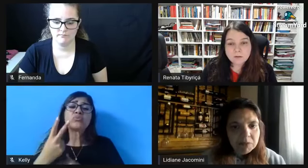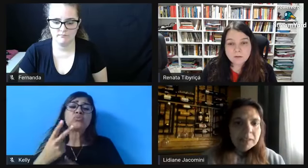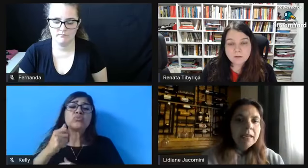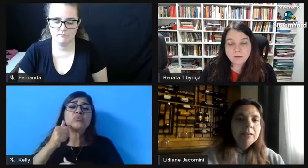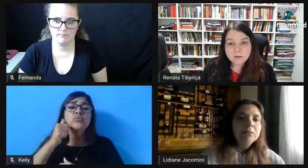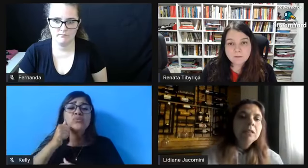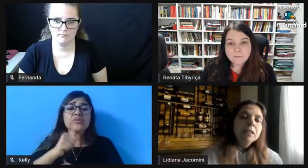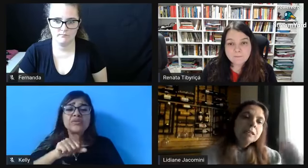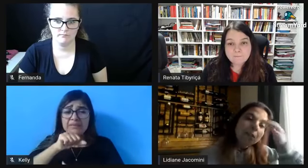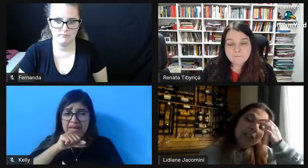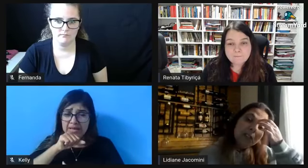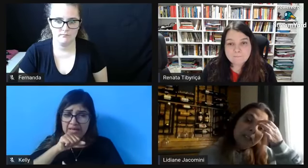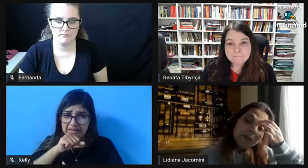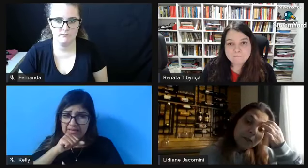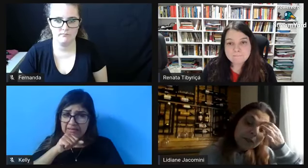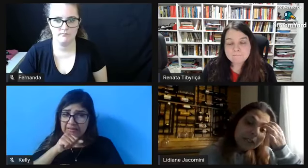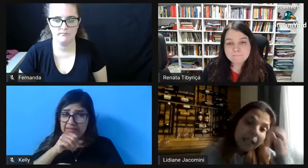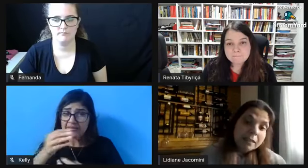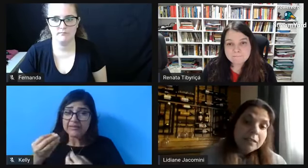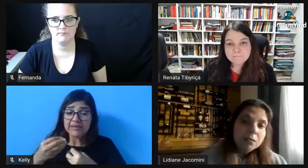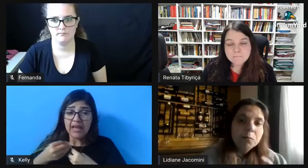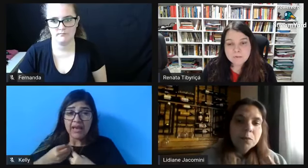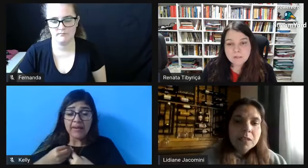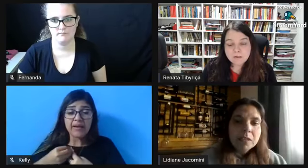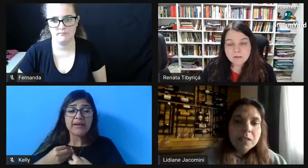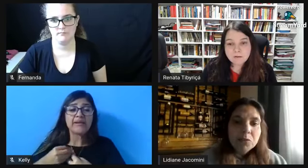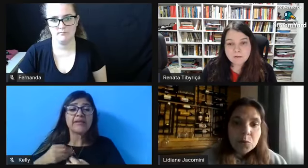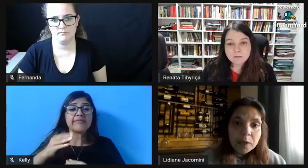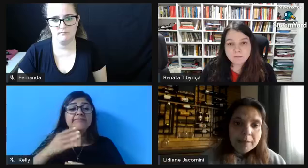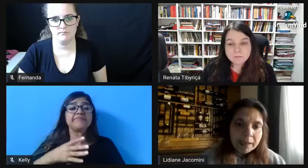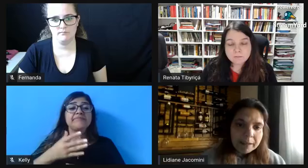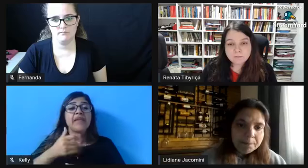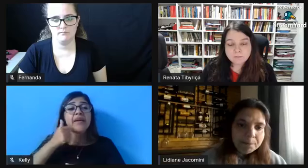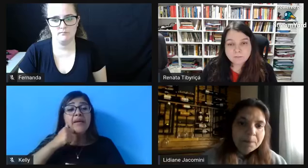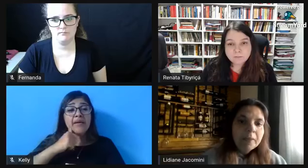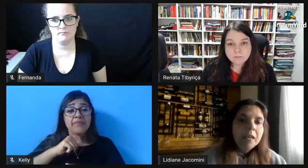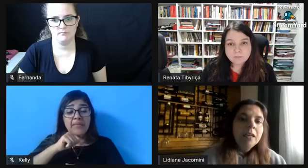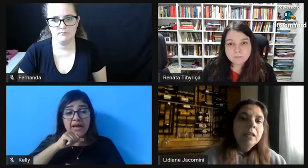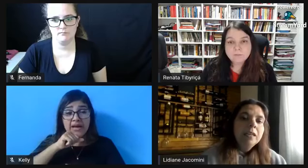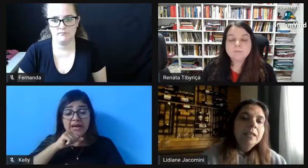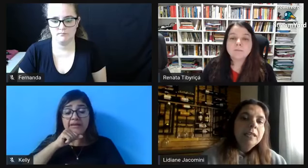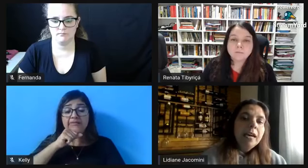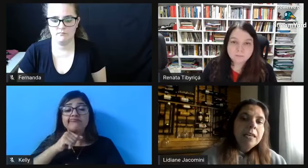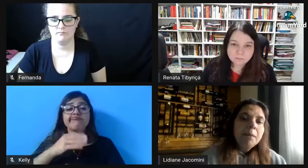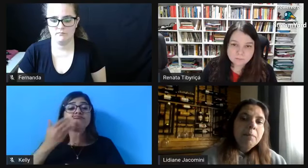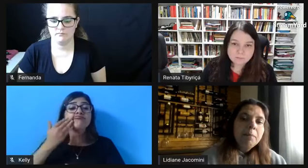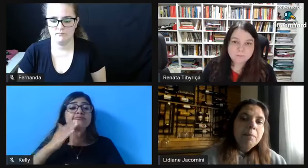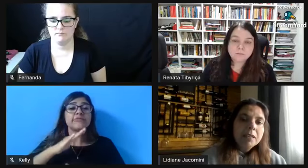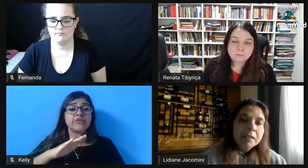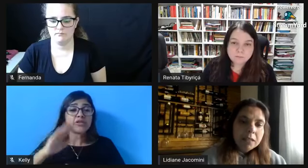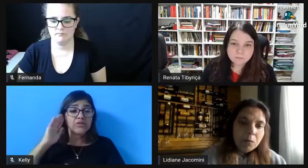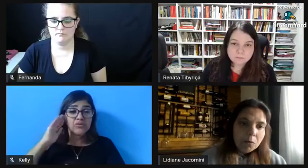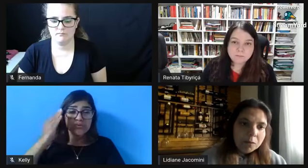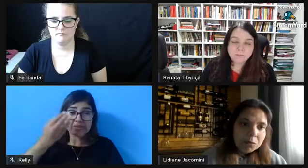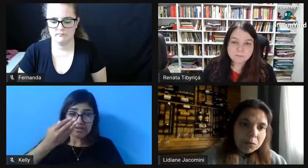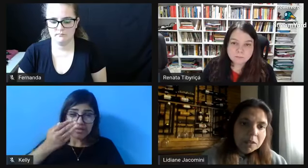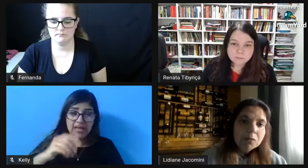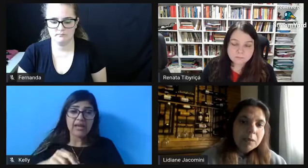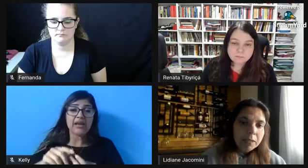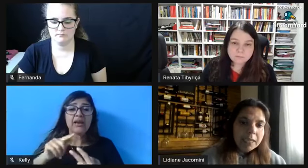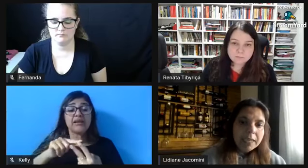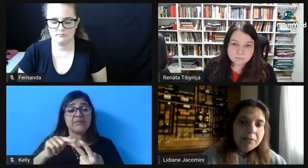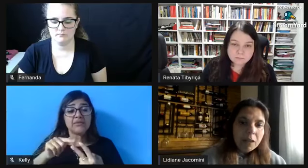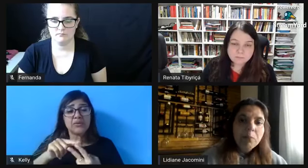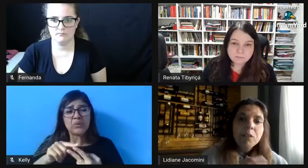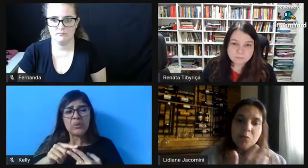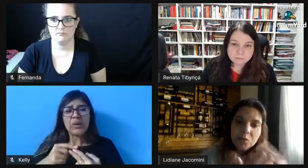que me fizeram, que são mães de crianças surdo-cegas, que estão no processo de curatela. E aí apareceram algumas dúvidas.